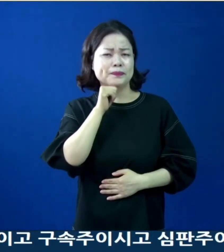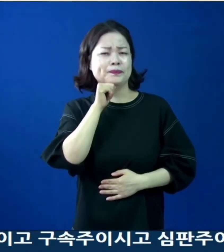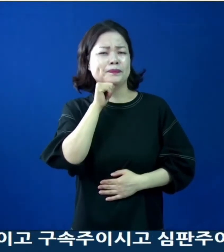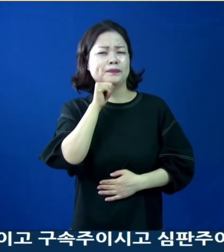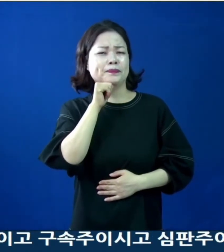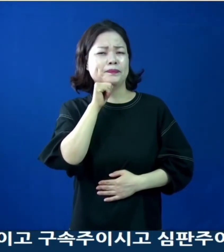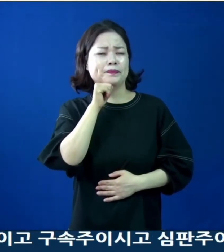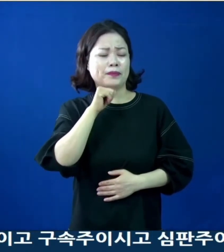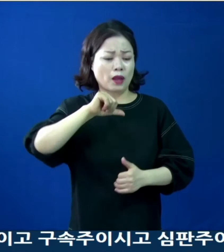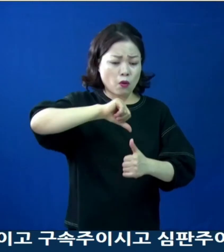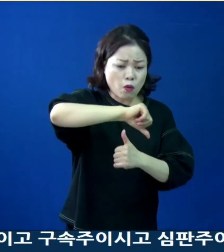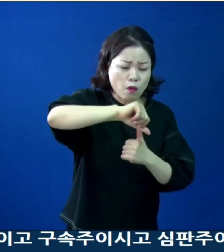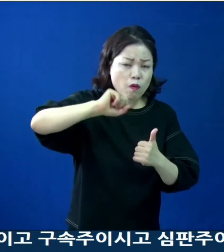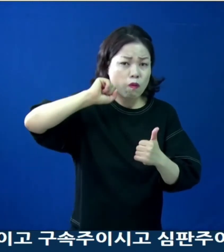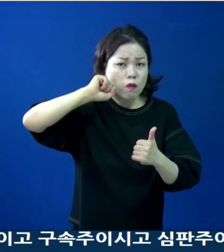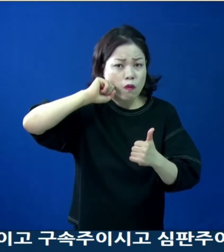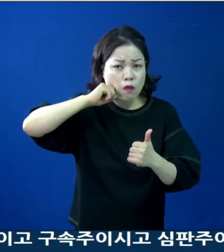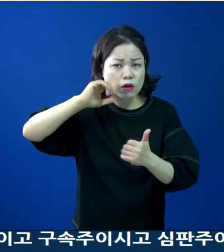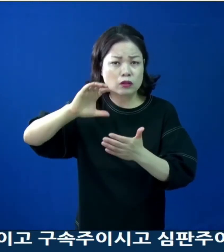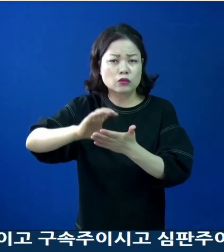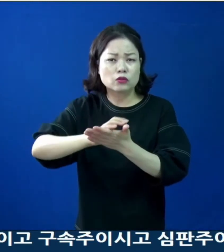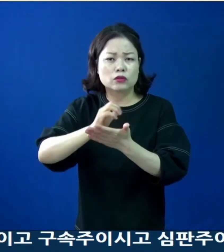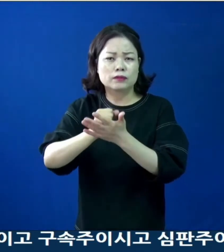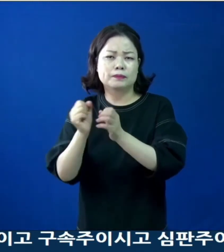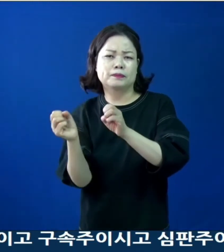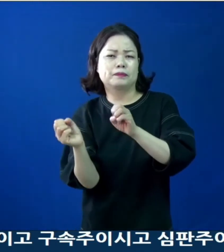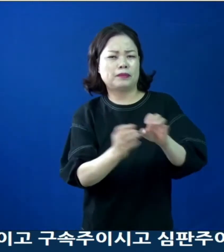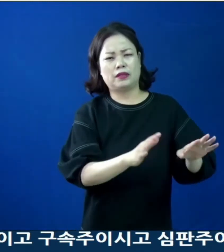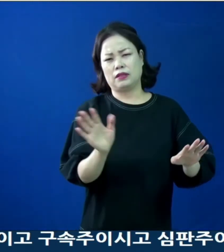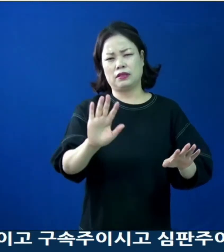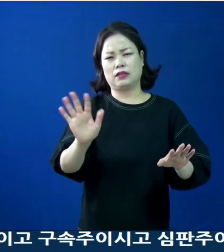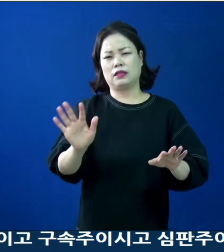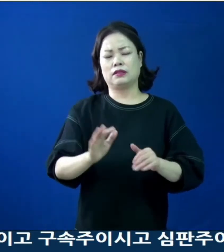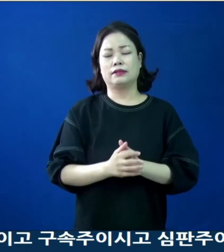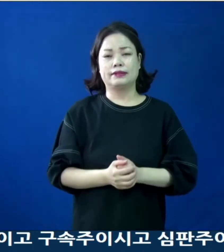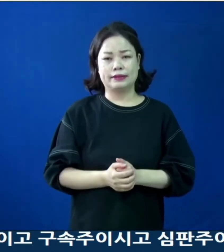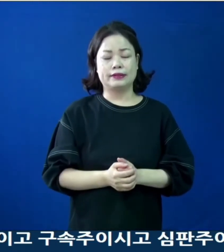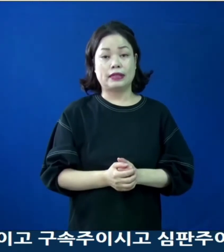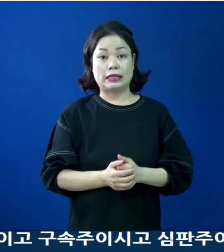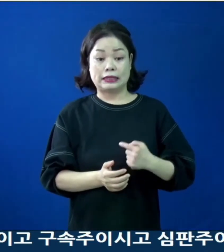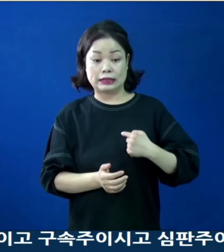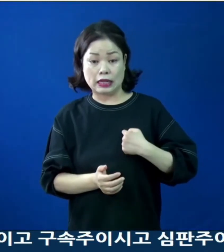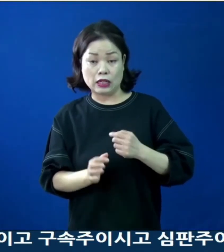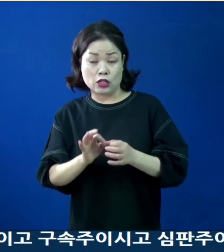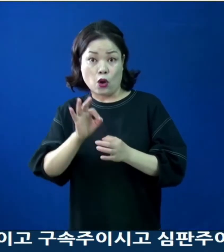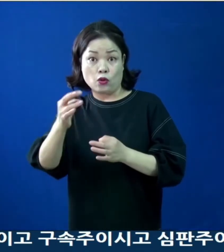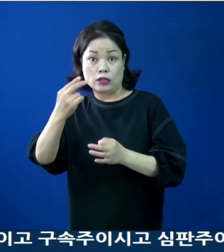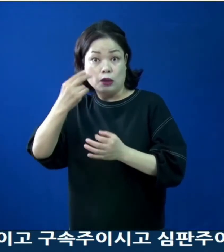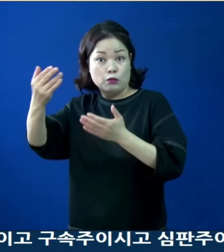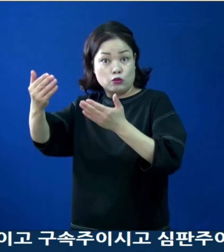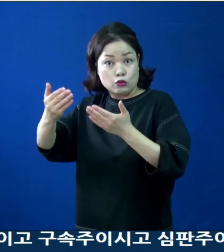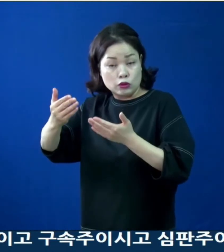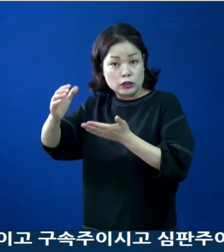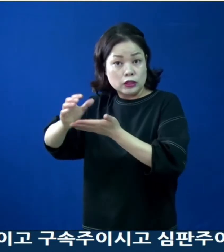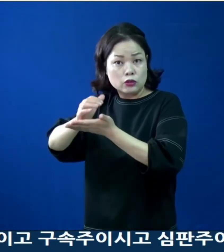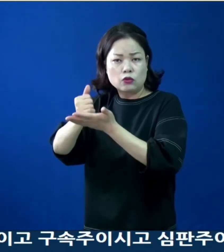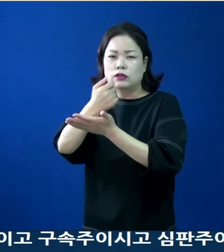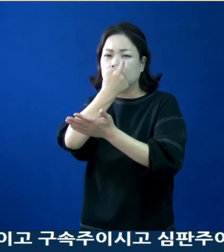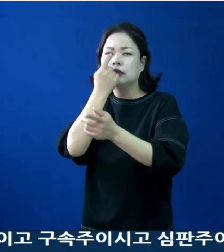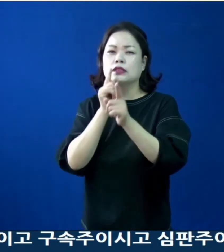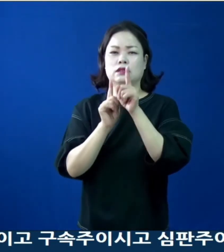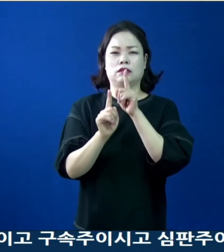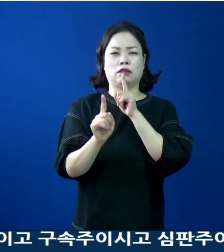가난해져서, 환경이 어려워져서 그리스도를 부인하는 사람들이 아니라 자기에게 영원한 생명 주신 예수 그리스도를